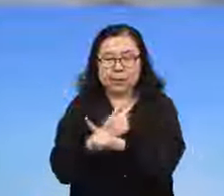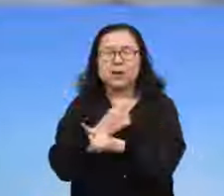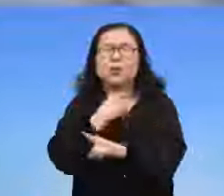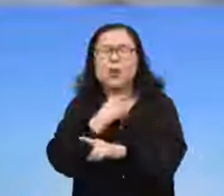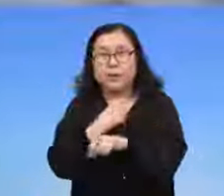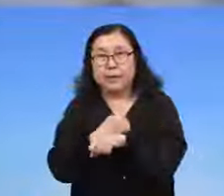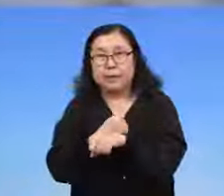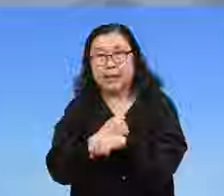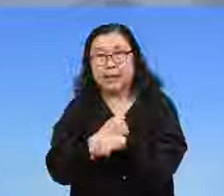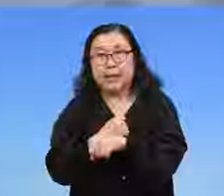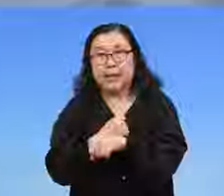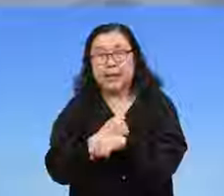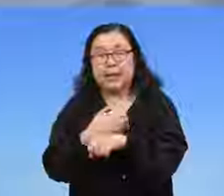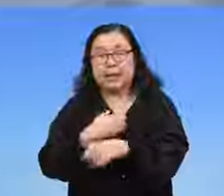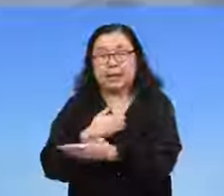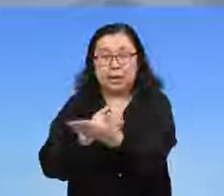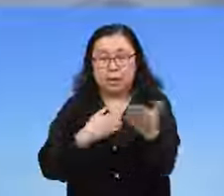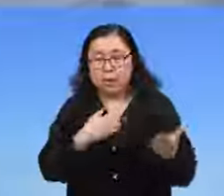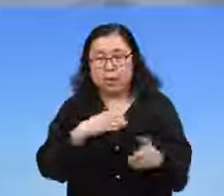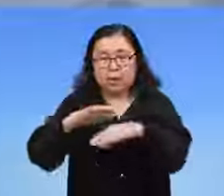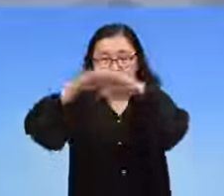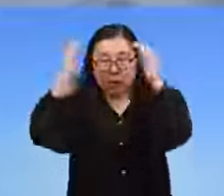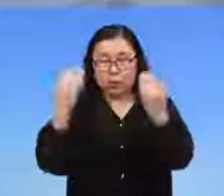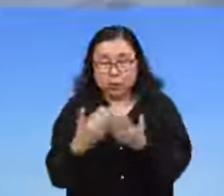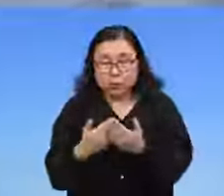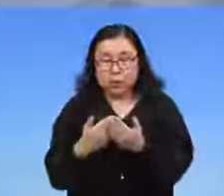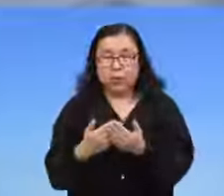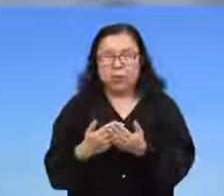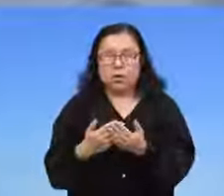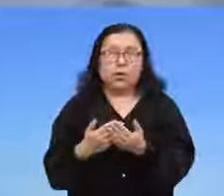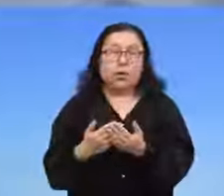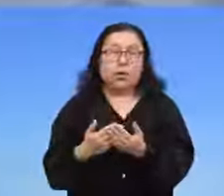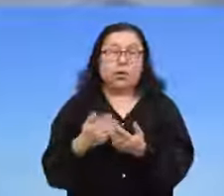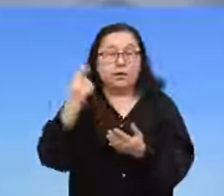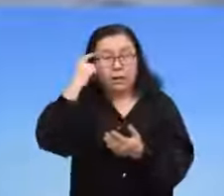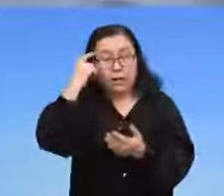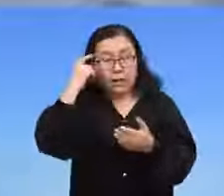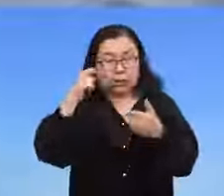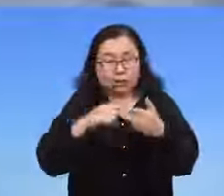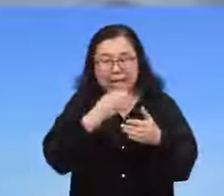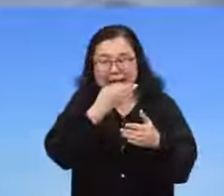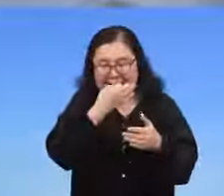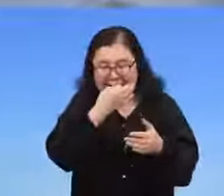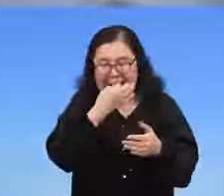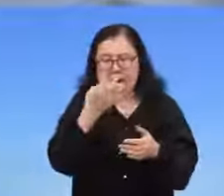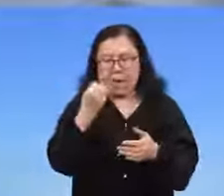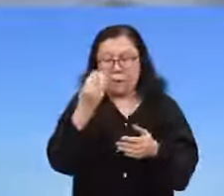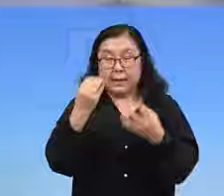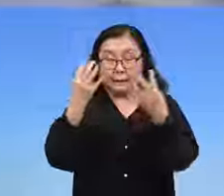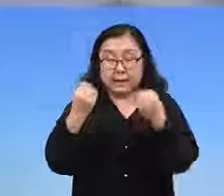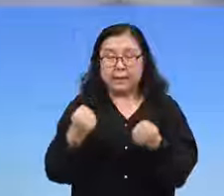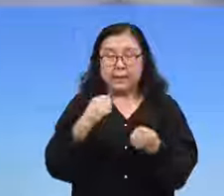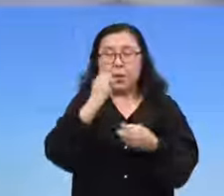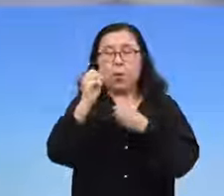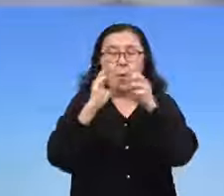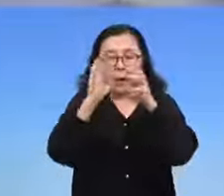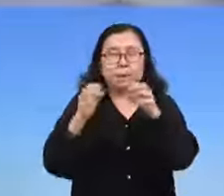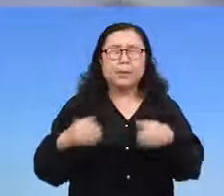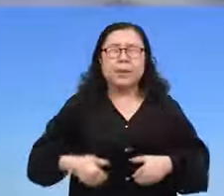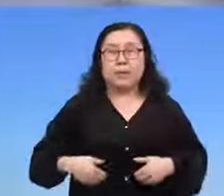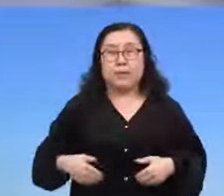여러분 모두가요, 사실 지금 갖고 있는 그 생각 속에 탐욕이 얼마나 많은지 고백해야 합니다.